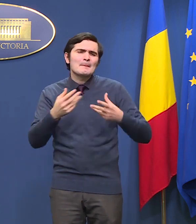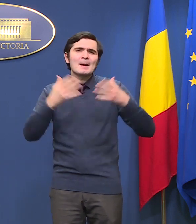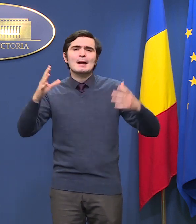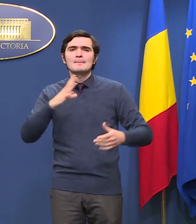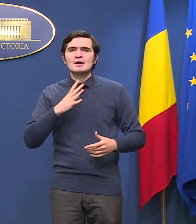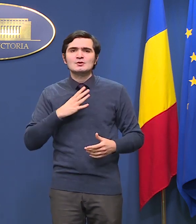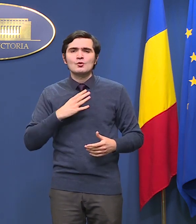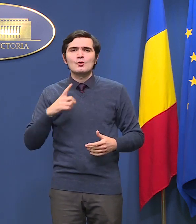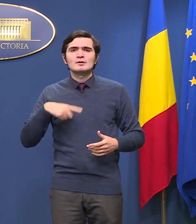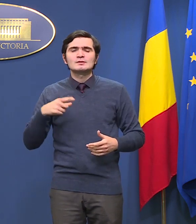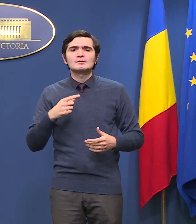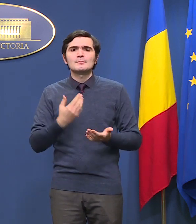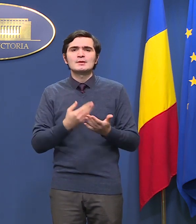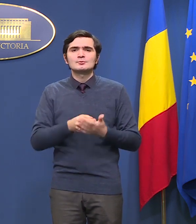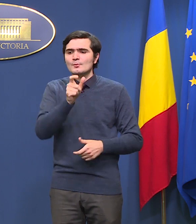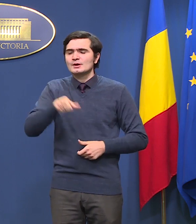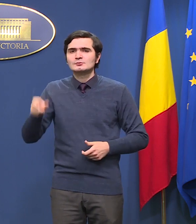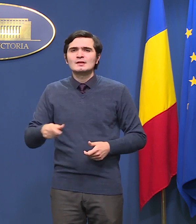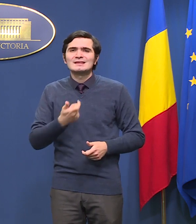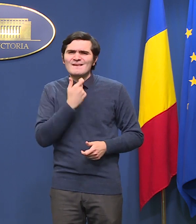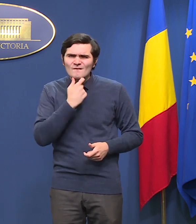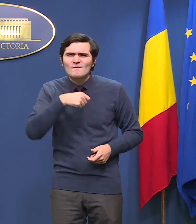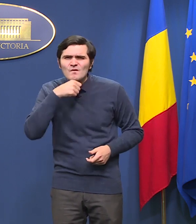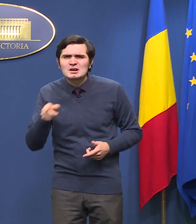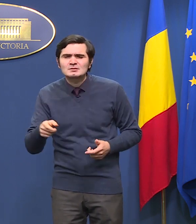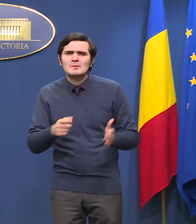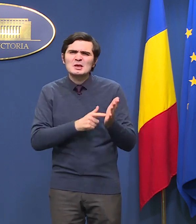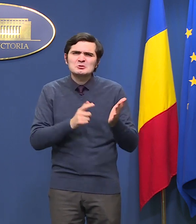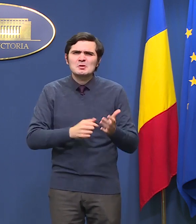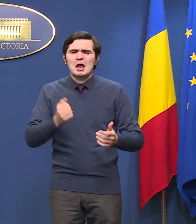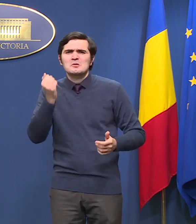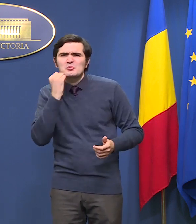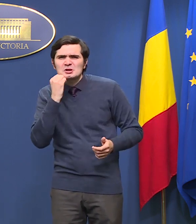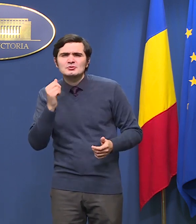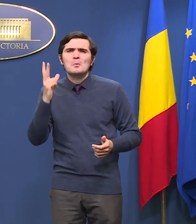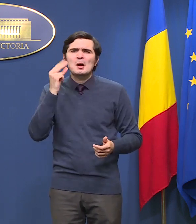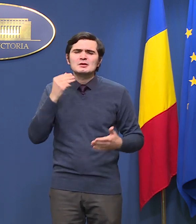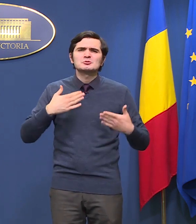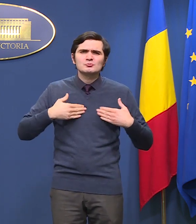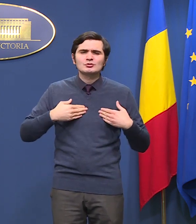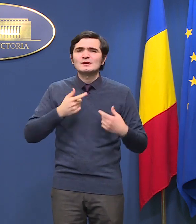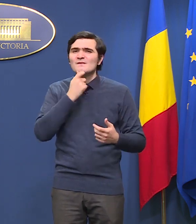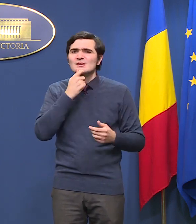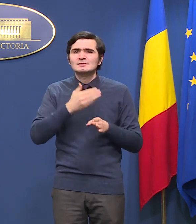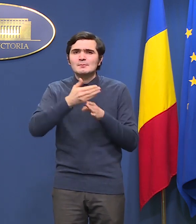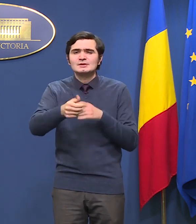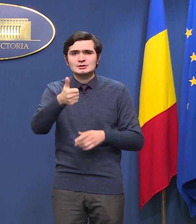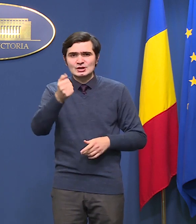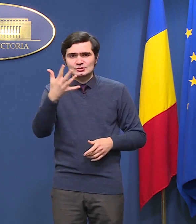sunt persoanele în vârstă, pensionarii, bunicii, părinții noștri, cei cu vârsta de peste 65